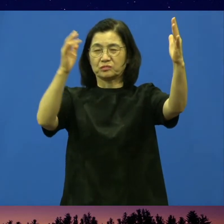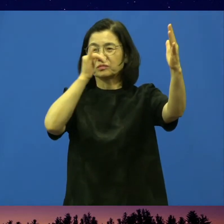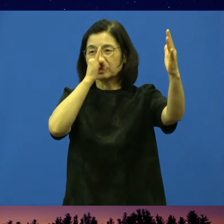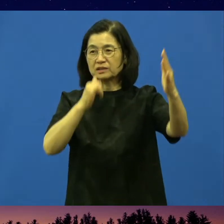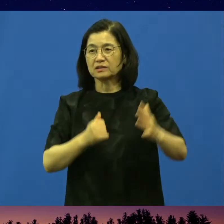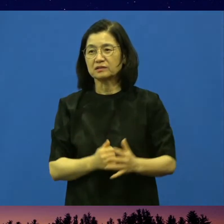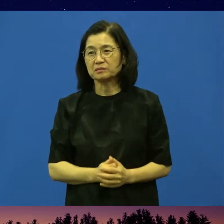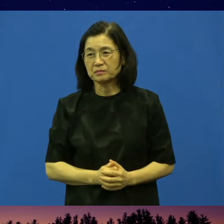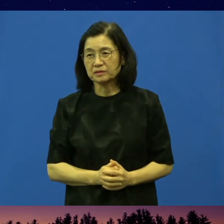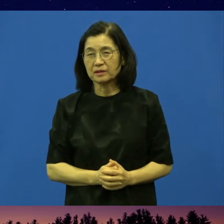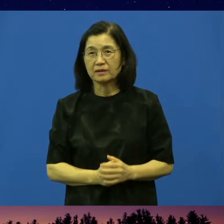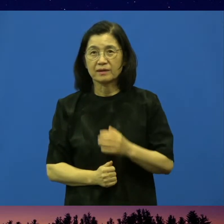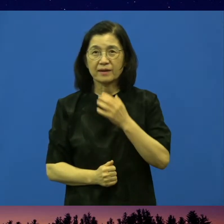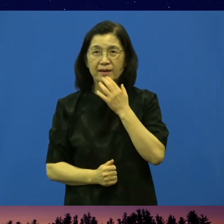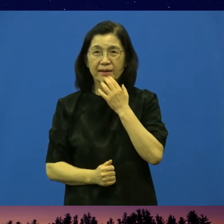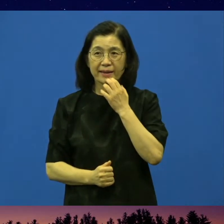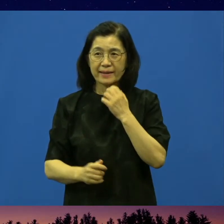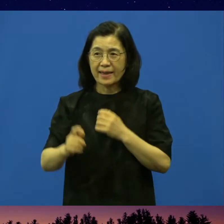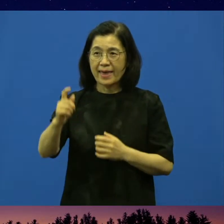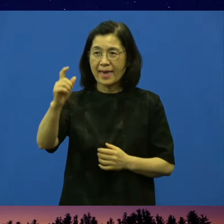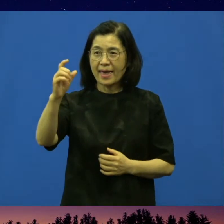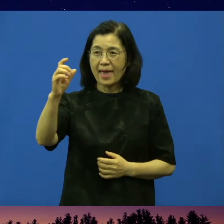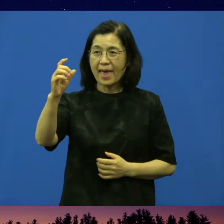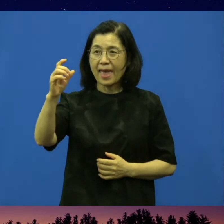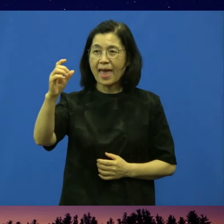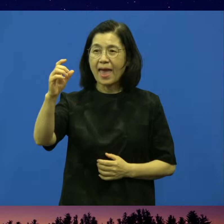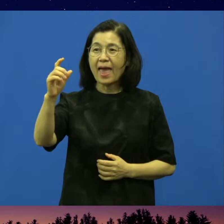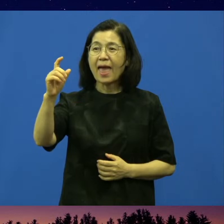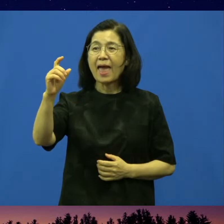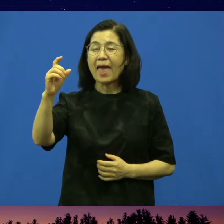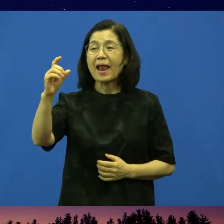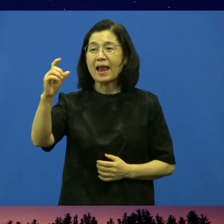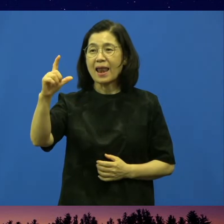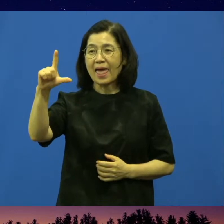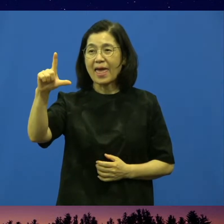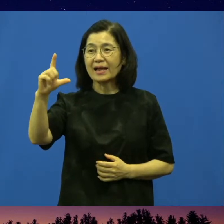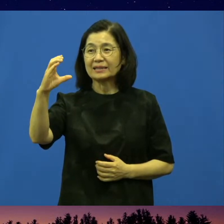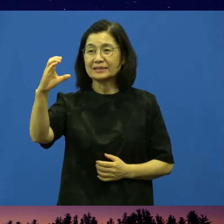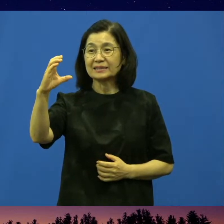얼마나 우여곡절해요. 그 앞에 가면 압도하자마죠.